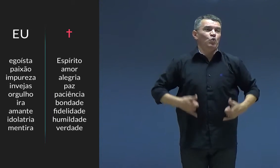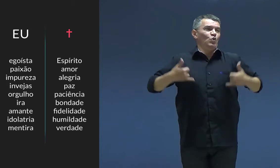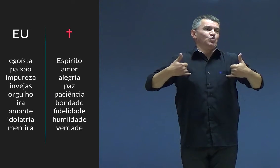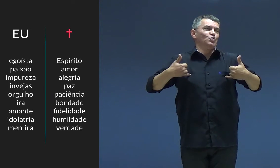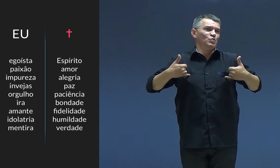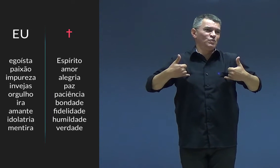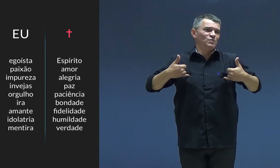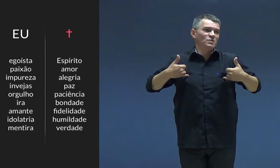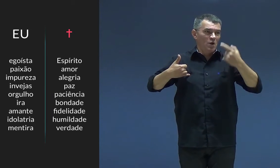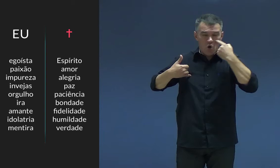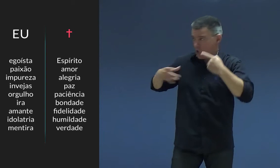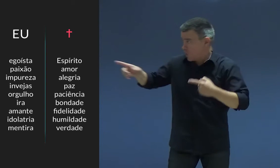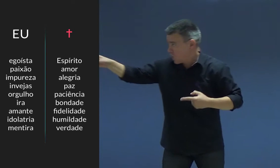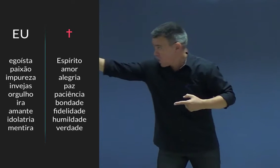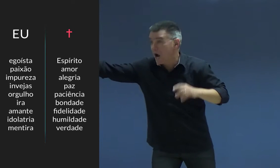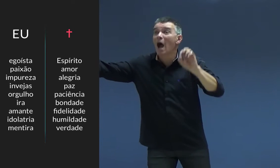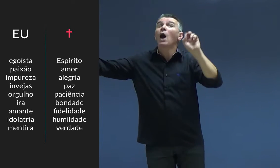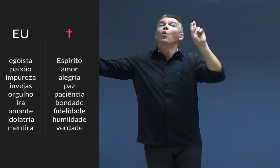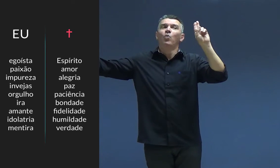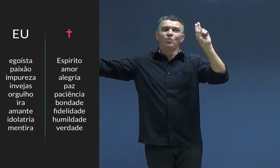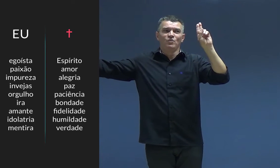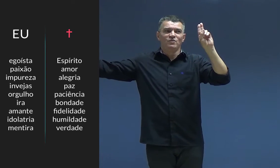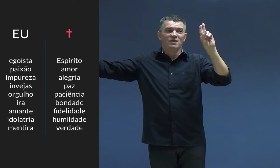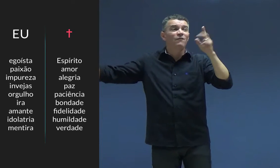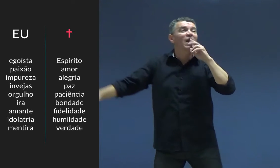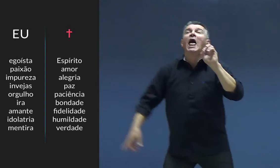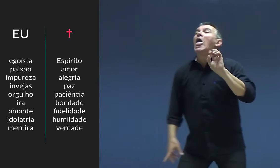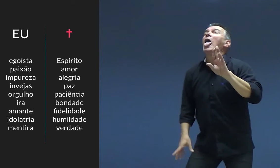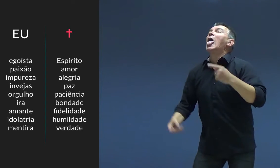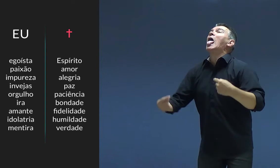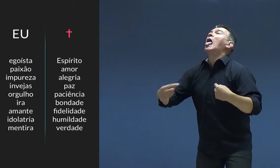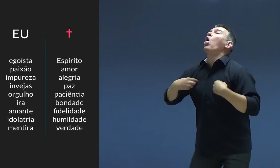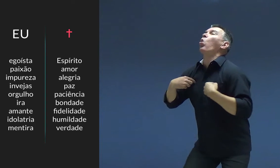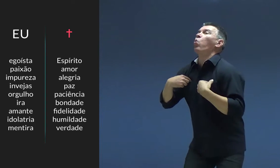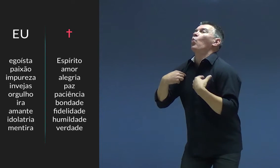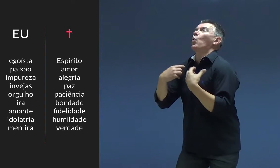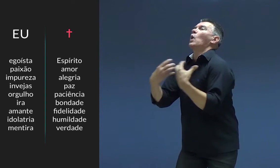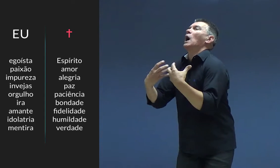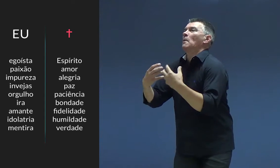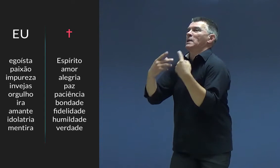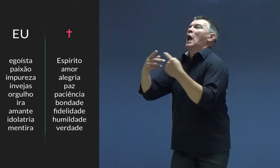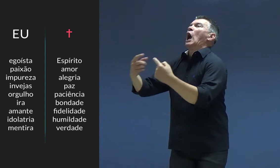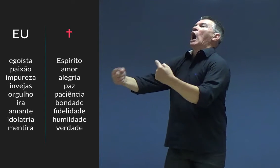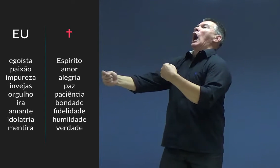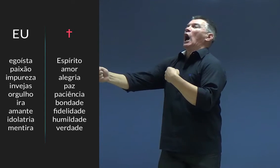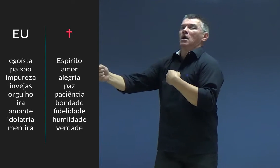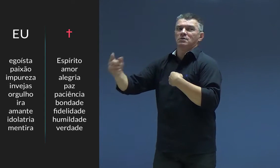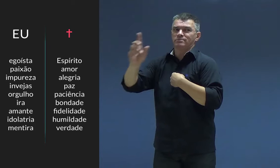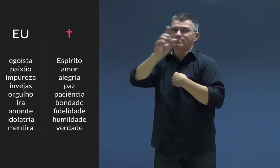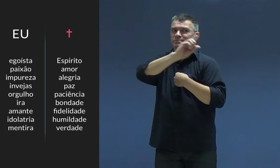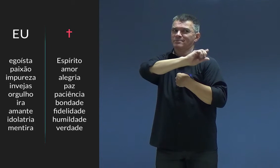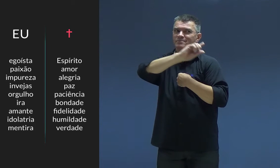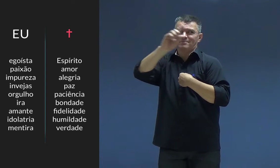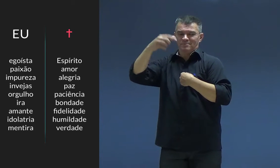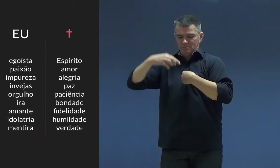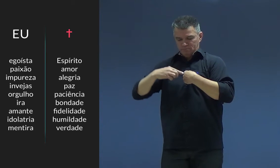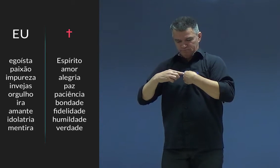cuidado com orgulho. Olha ali, ó, isso é eu. Ah, eu quero pregar, eu quero fazer.